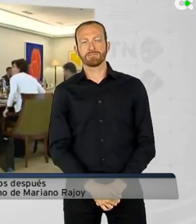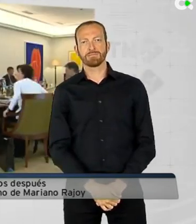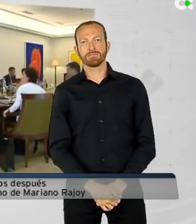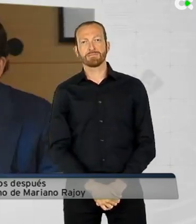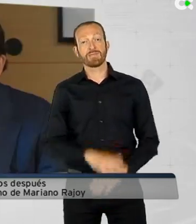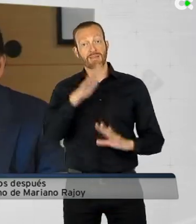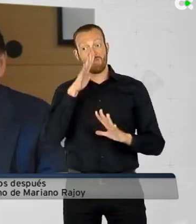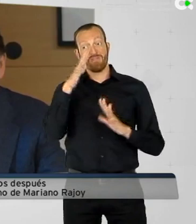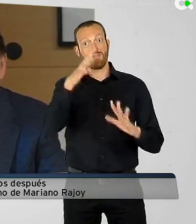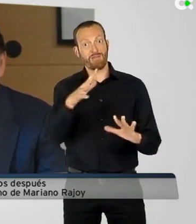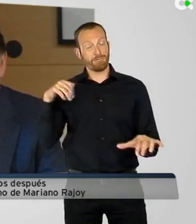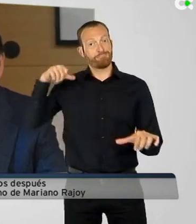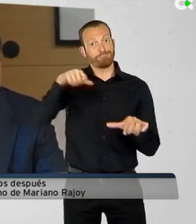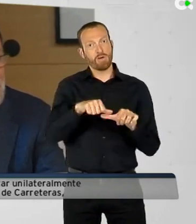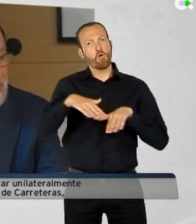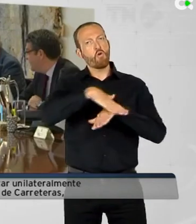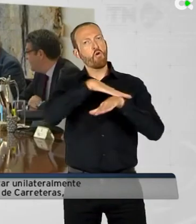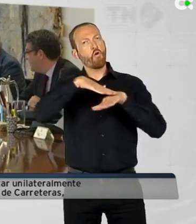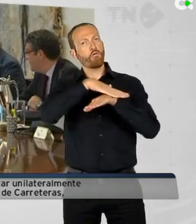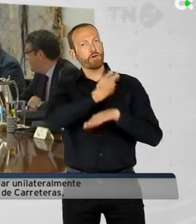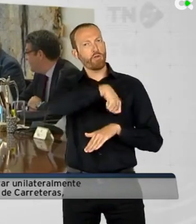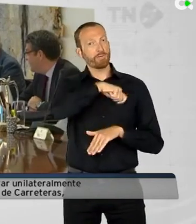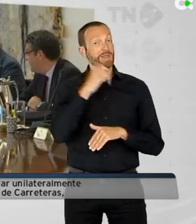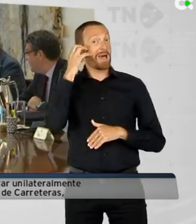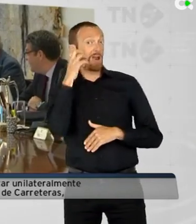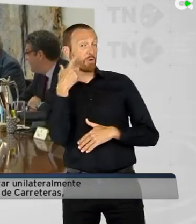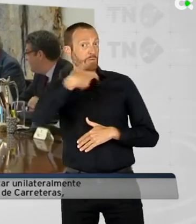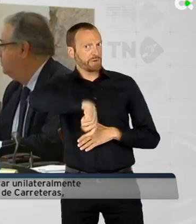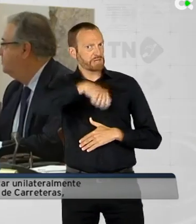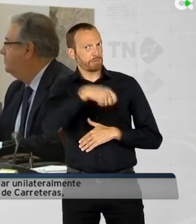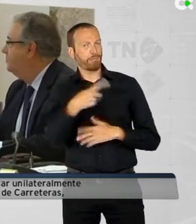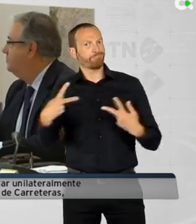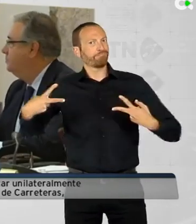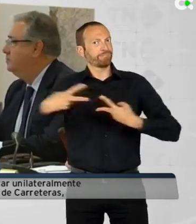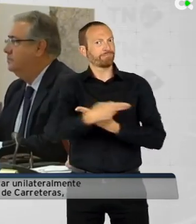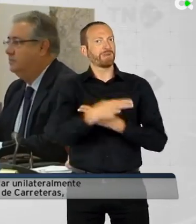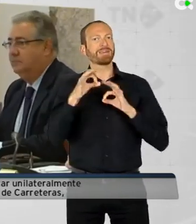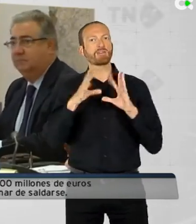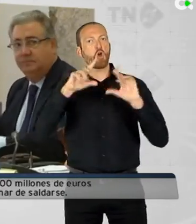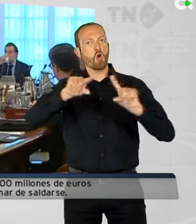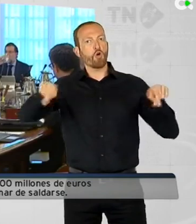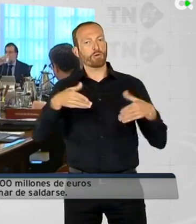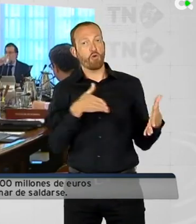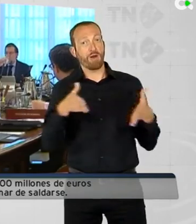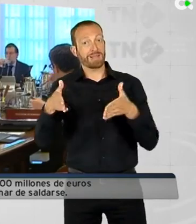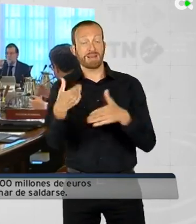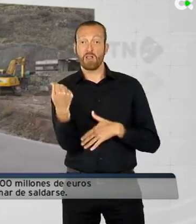10 años después de que el gobierno de Mariano Rajoy decidiera recortar unilateralmente el convenio de carreteras,